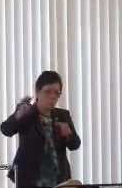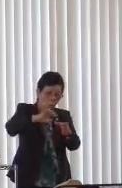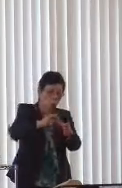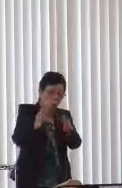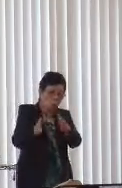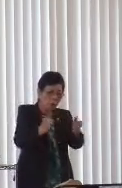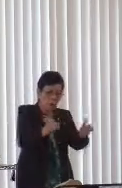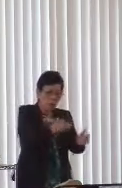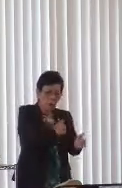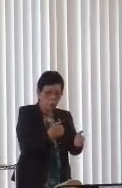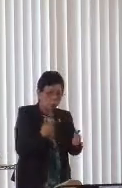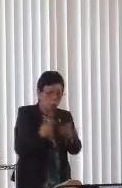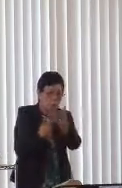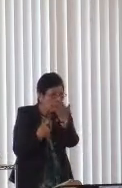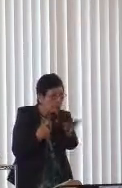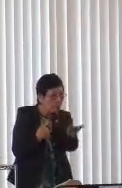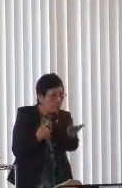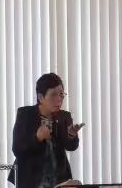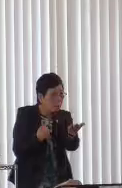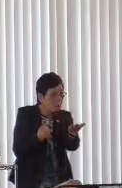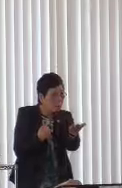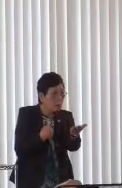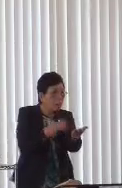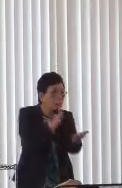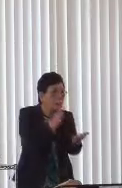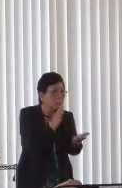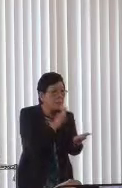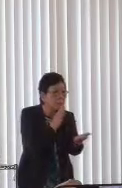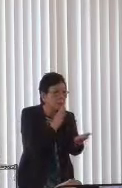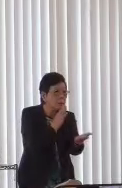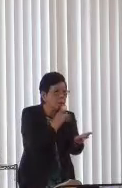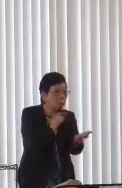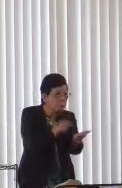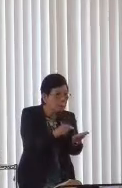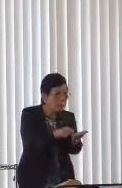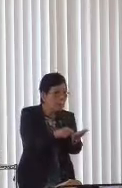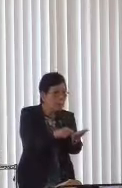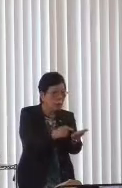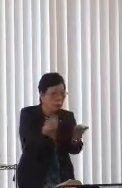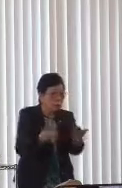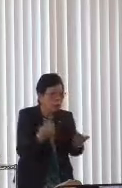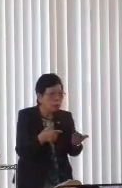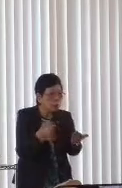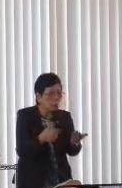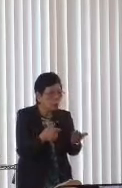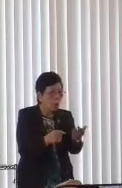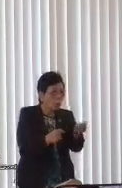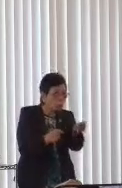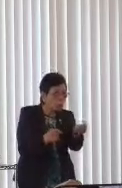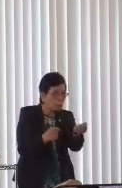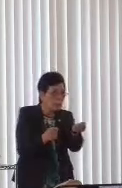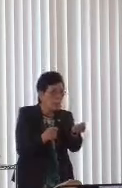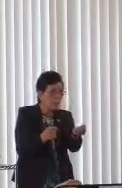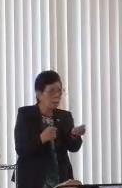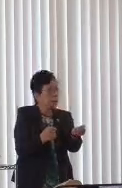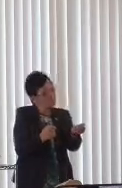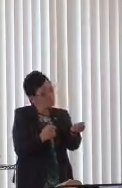ことができるのかと。これリアルにオリーブ油買ってて持っててもしょうがないわけですからね。何らかのこ